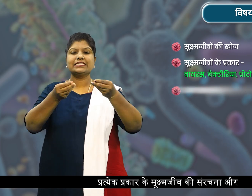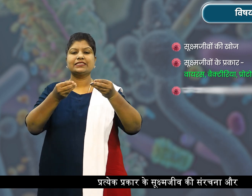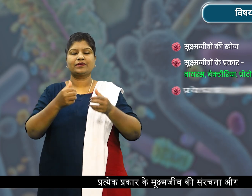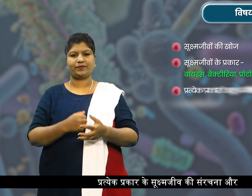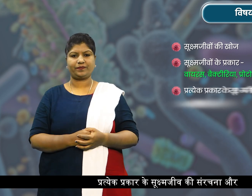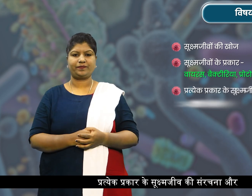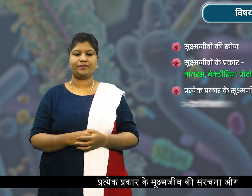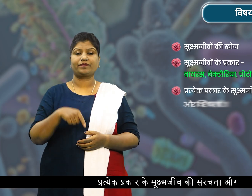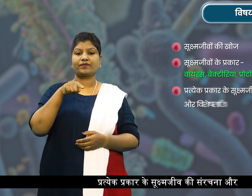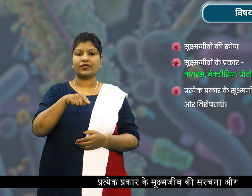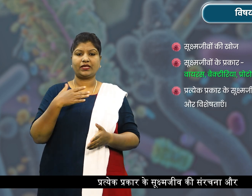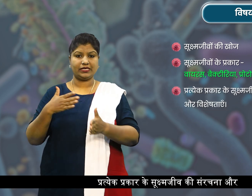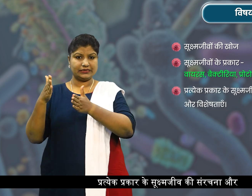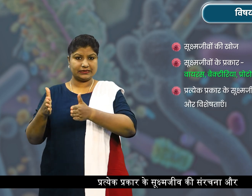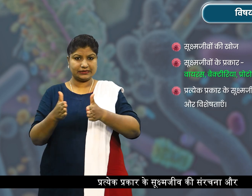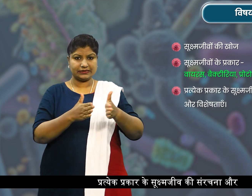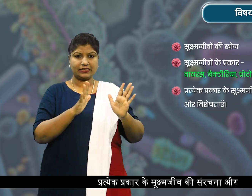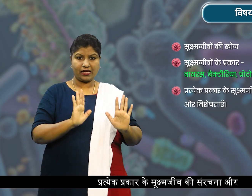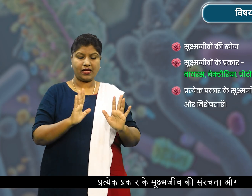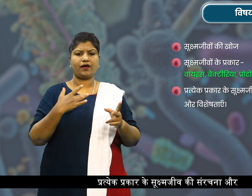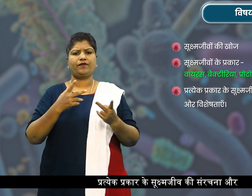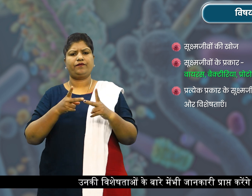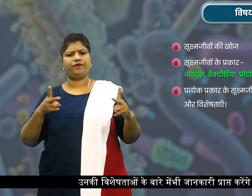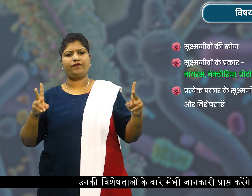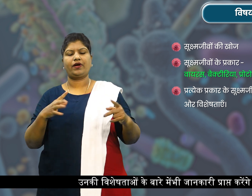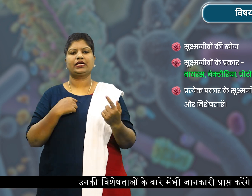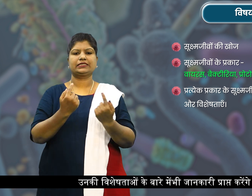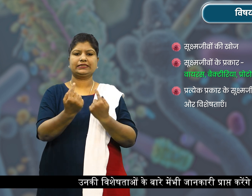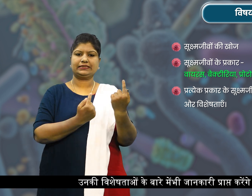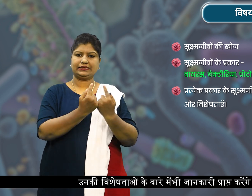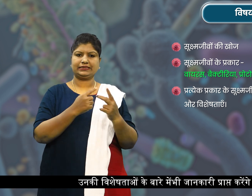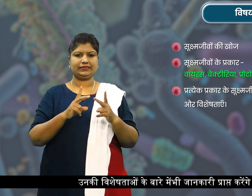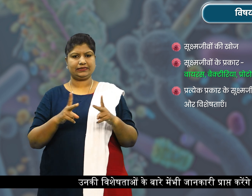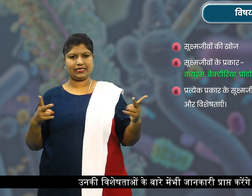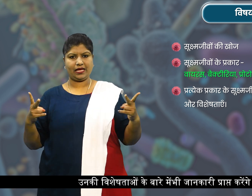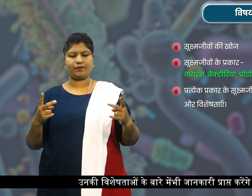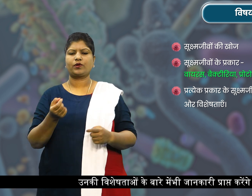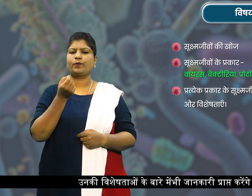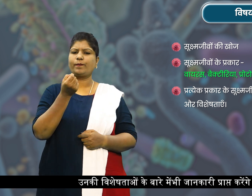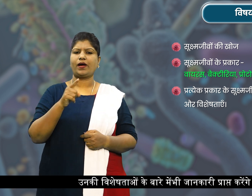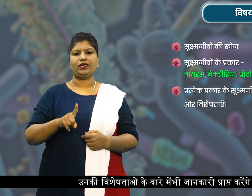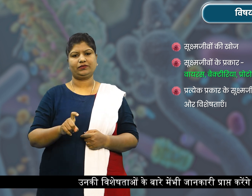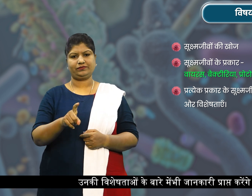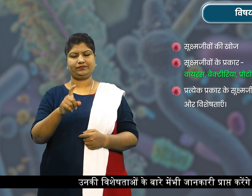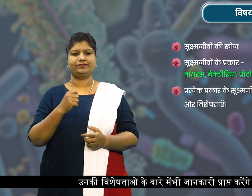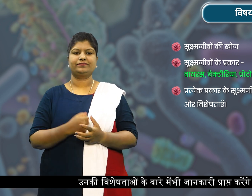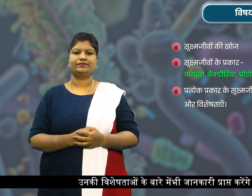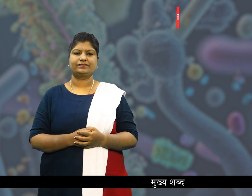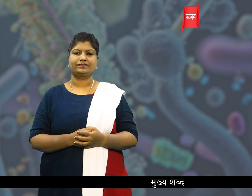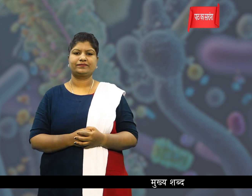प्रत्येक प्रकार के सूक्ष्म जीव की संरचना और उनकी विशेषताओं के बारे में हम सब जानकारी प्राप्त करेंगे। मुख्य